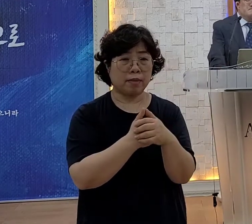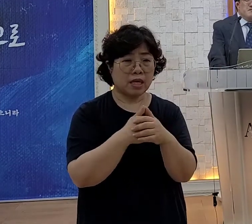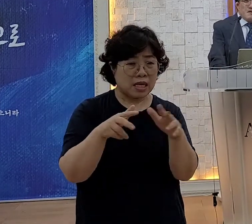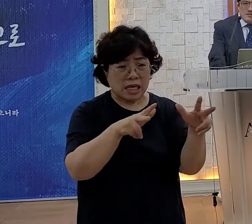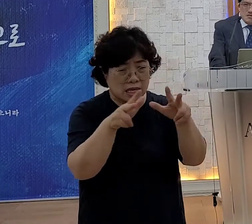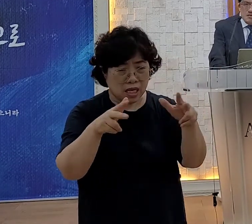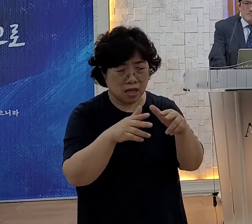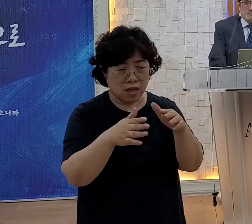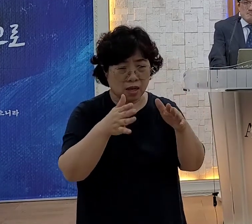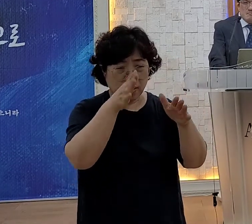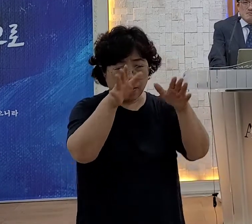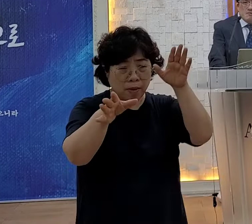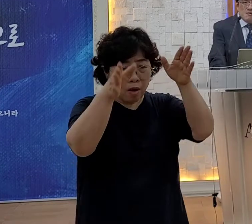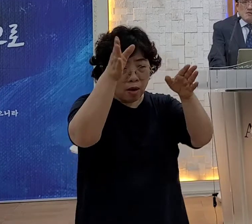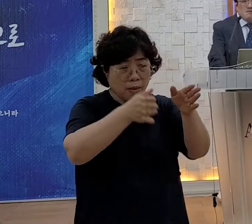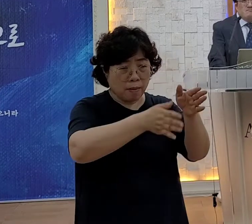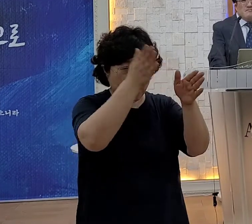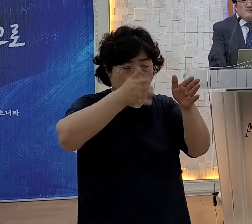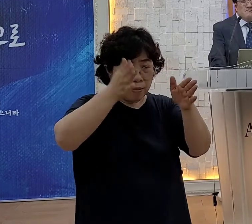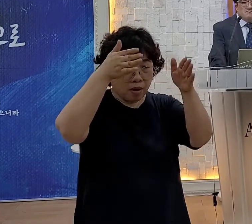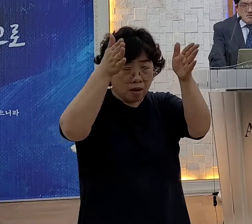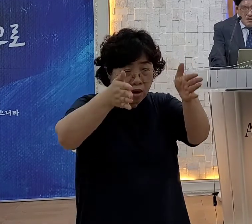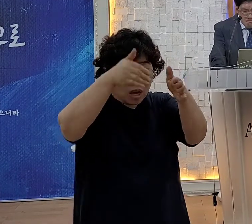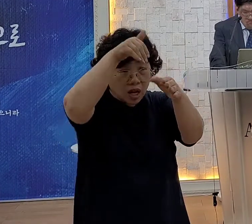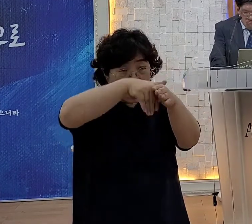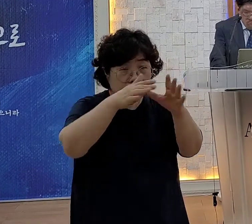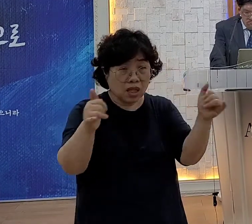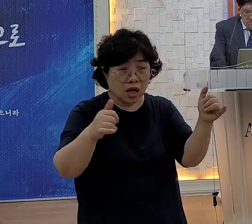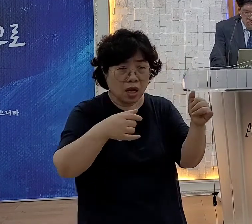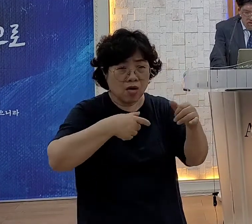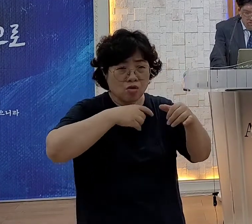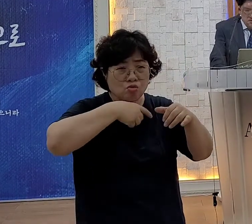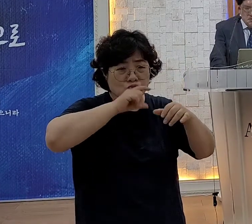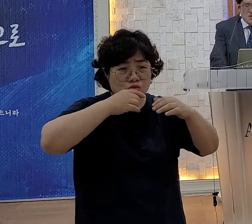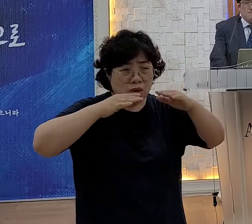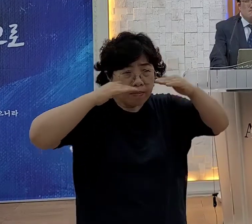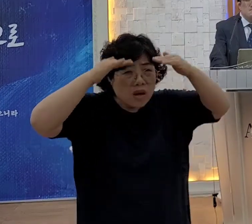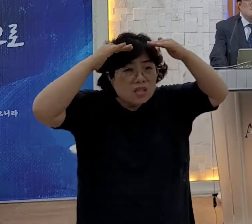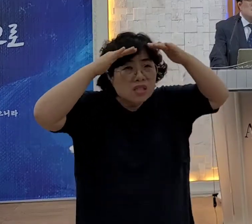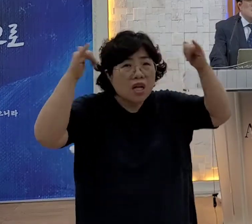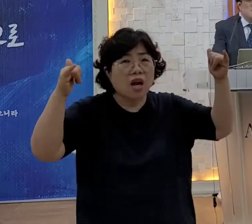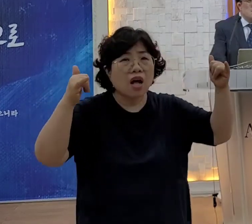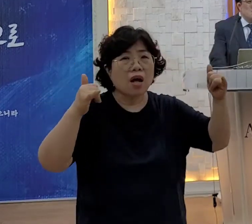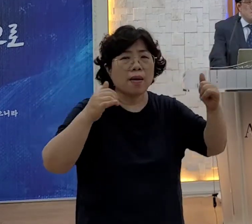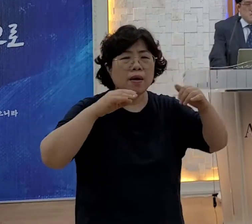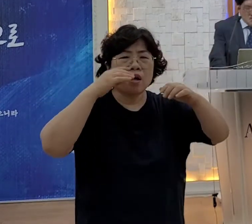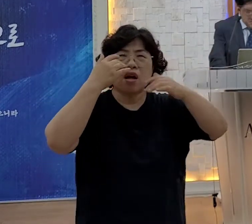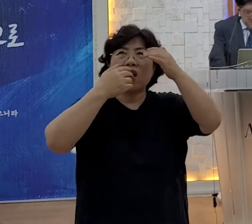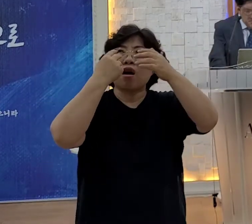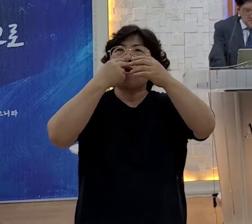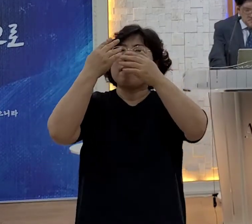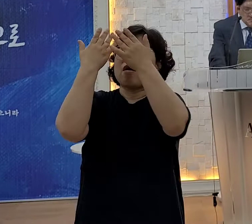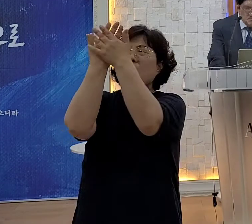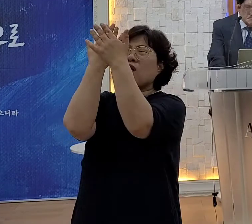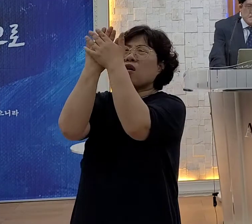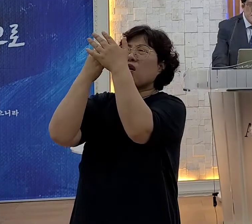지진이 나서 벽에 갇힌 사람도 그리고 물에 빠져 죽는 사람도 다 살려달라고 소리칠